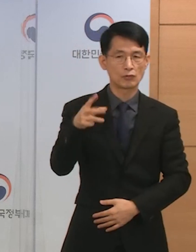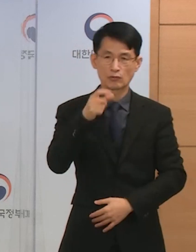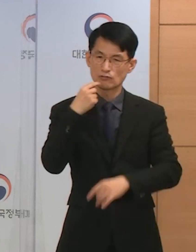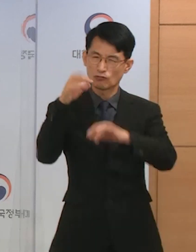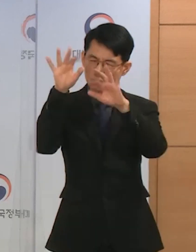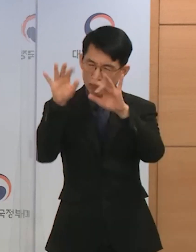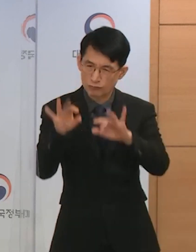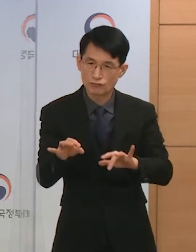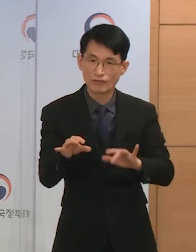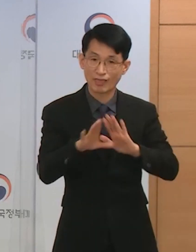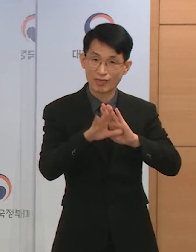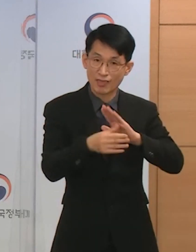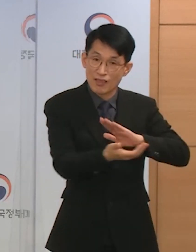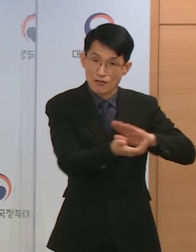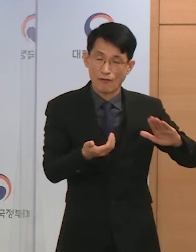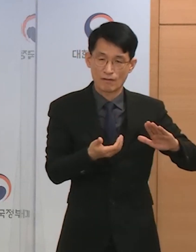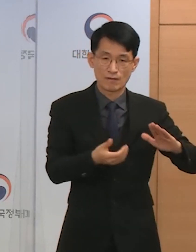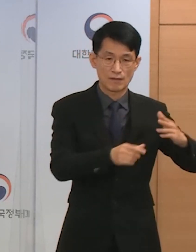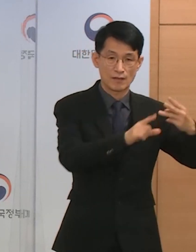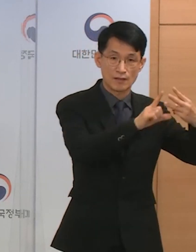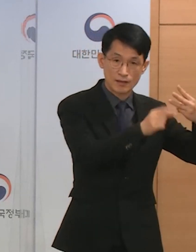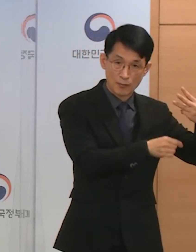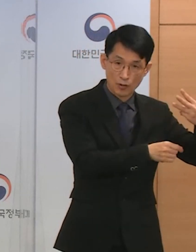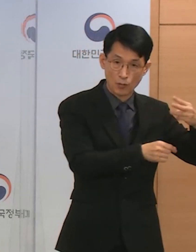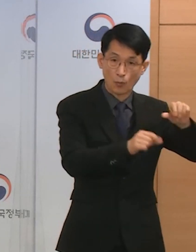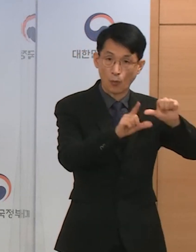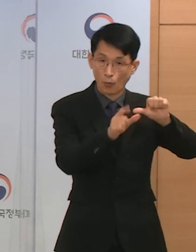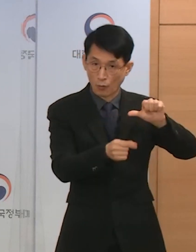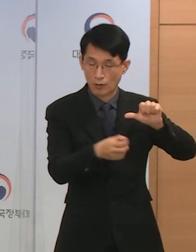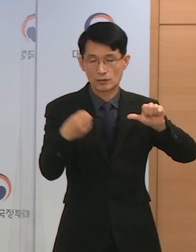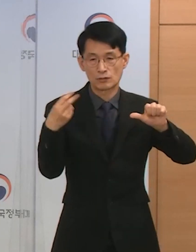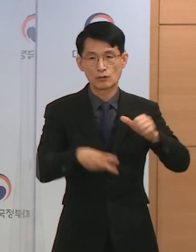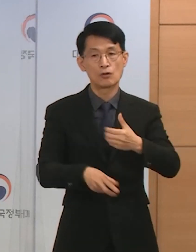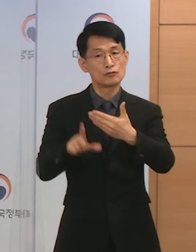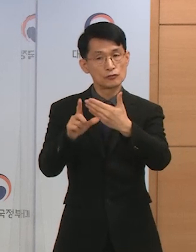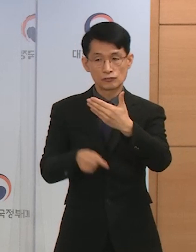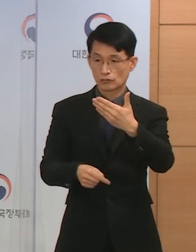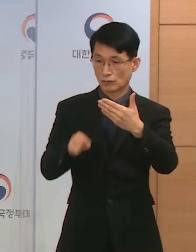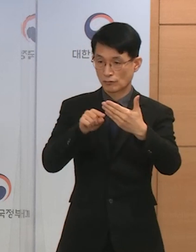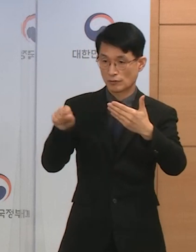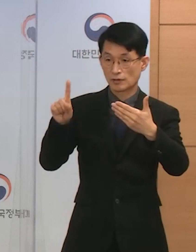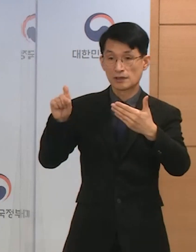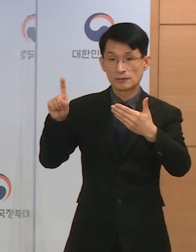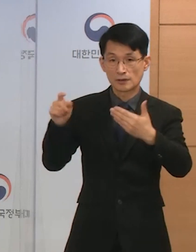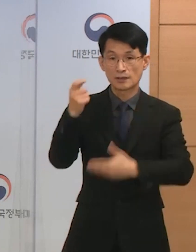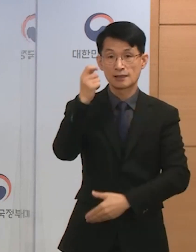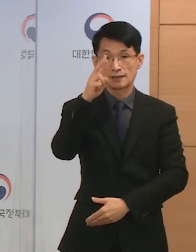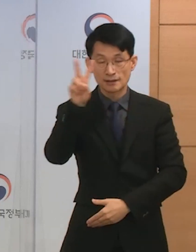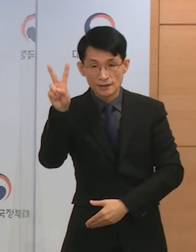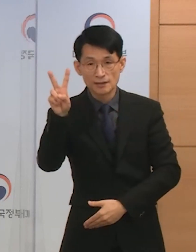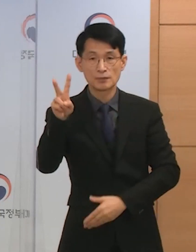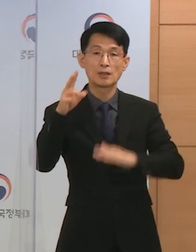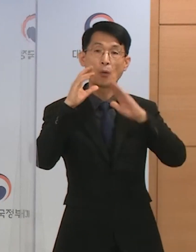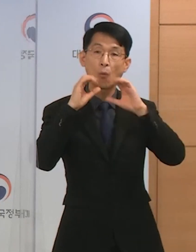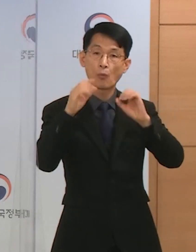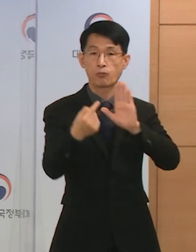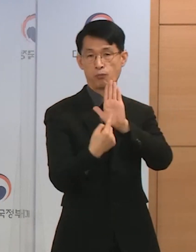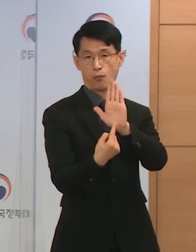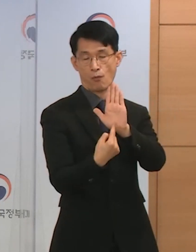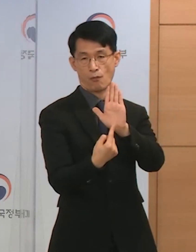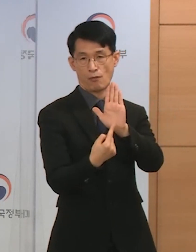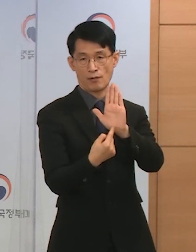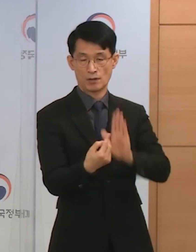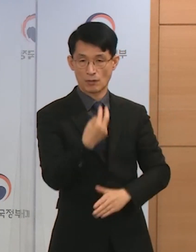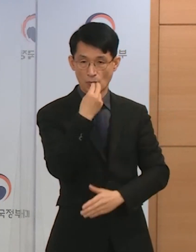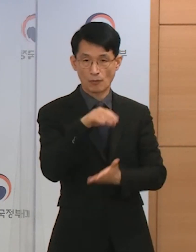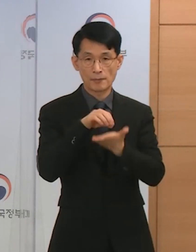시기 이전인 3월부터 5월, 9월부터 11월까지 TV 등의 여러 매체를 통해서